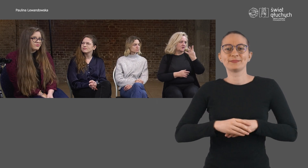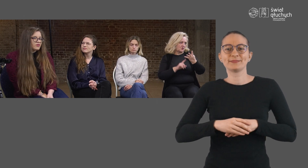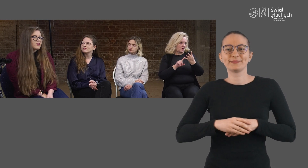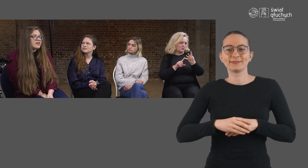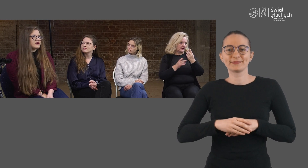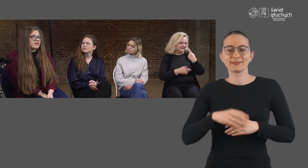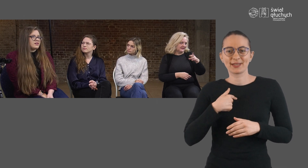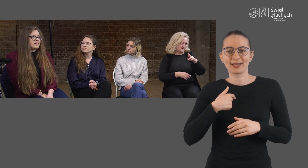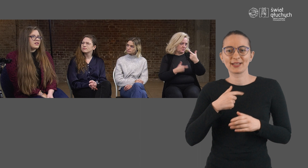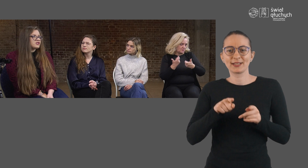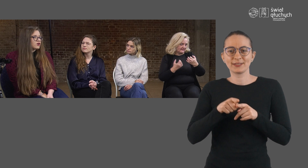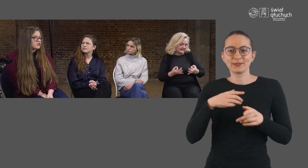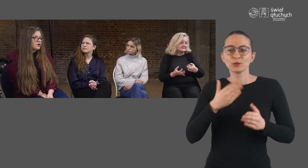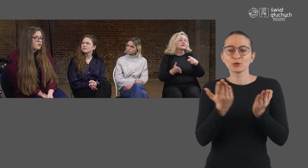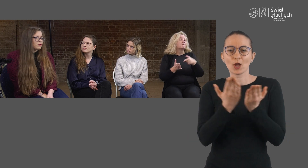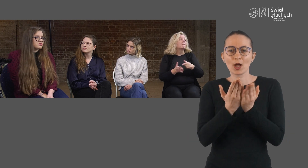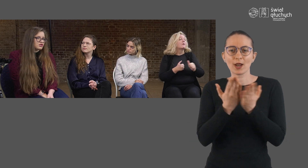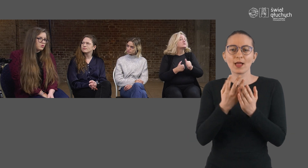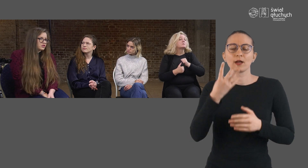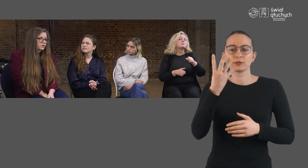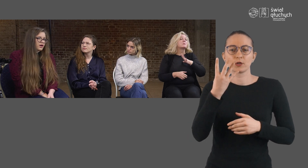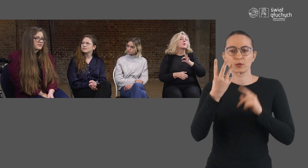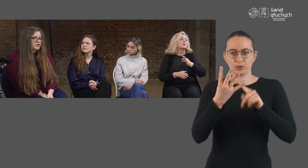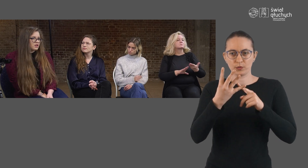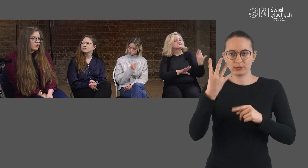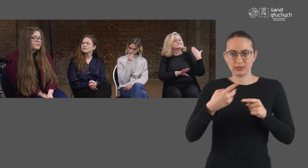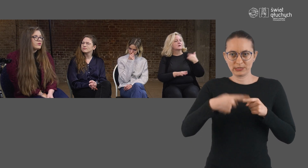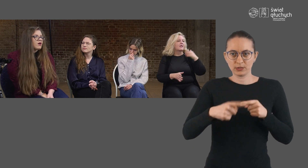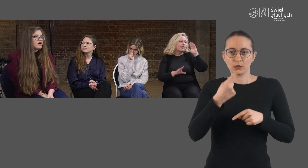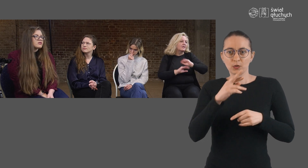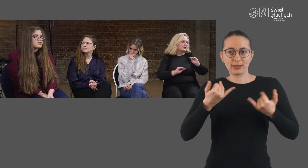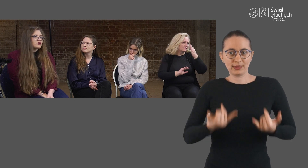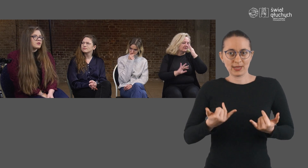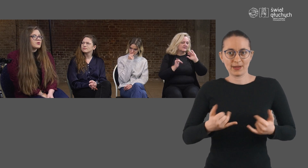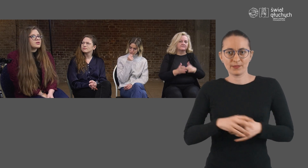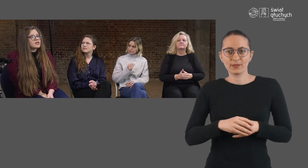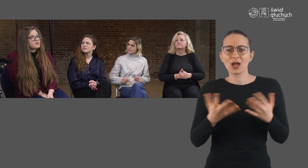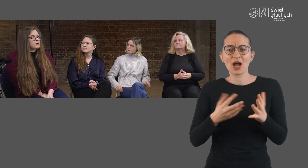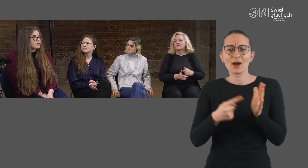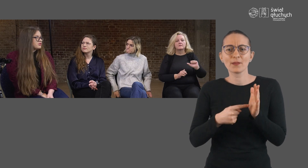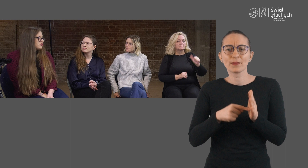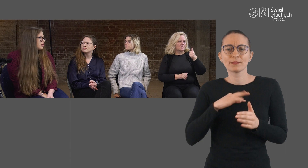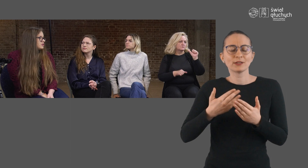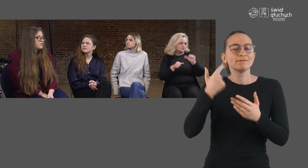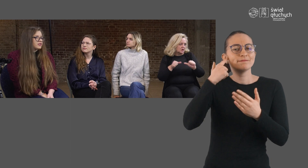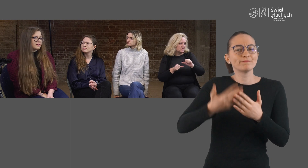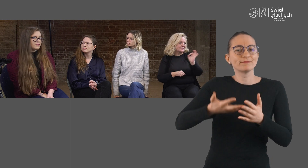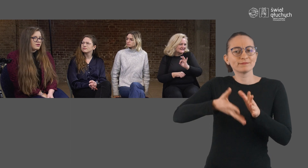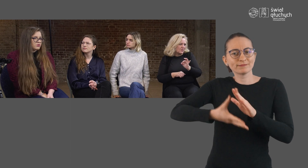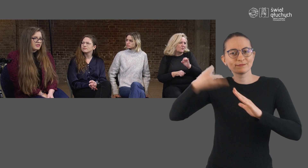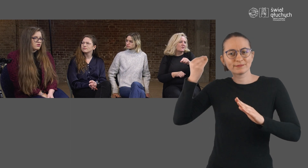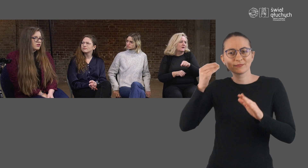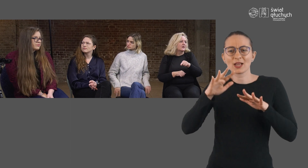roku. I jeśli chodzi o moją przeszłość edukacyjną, to najpierw było to przedszkole, zerówka